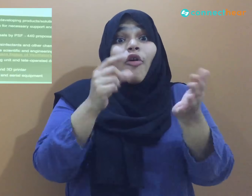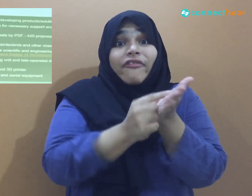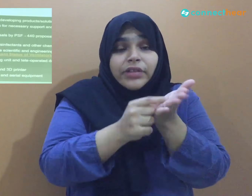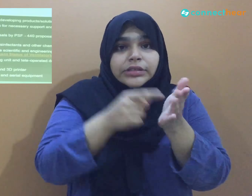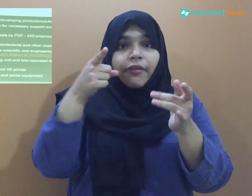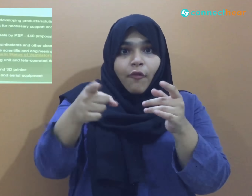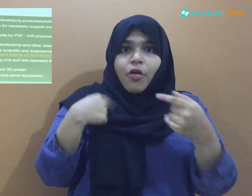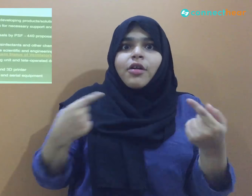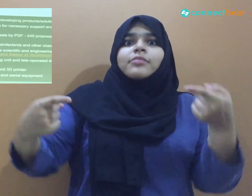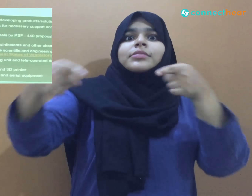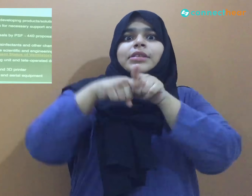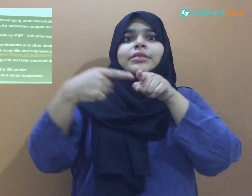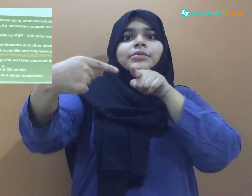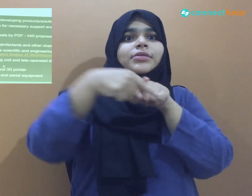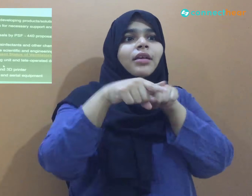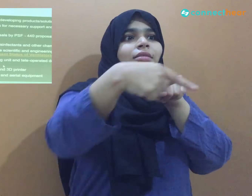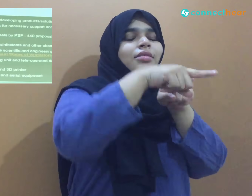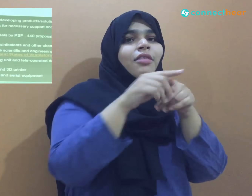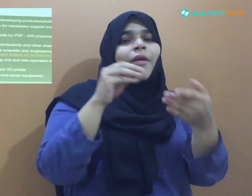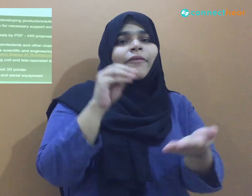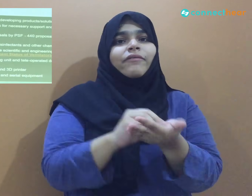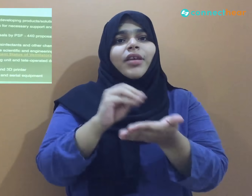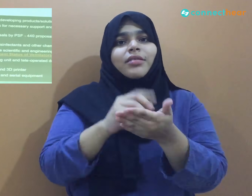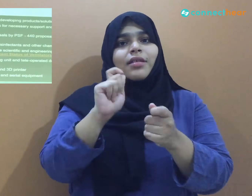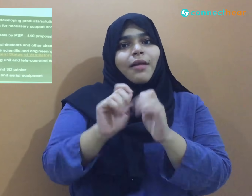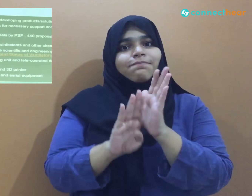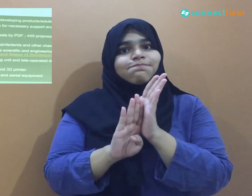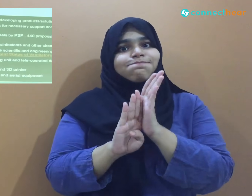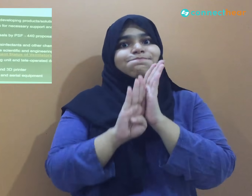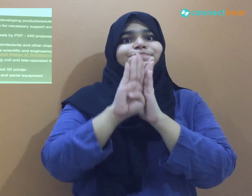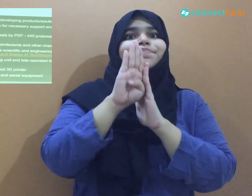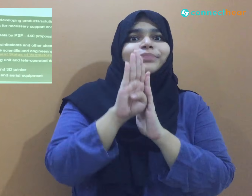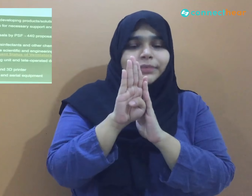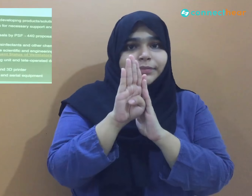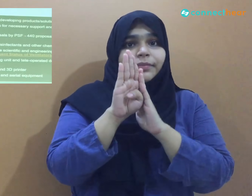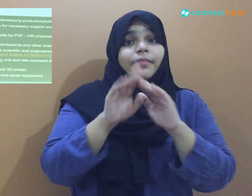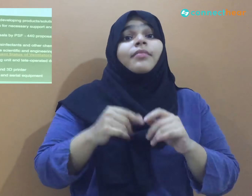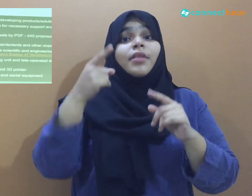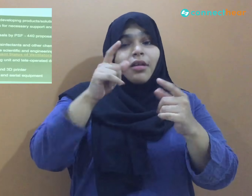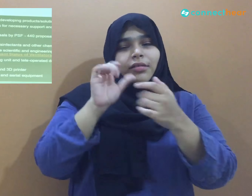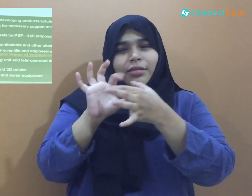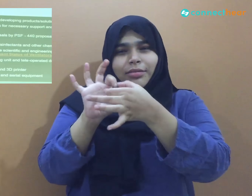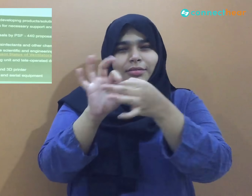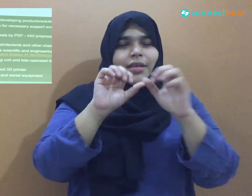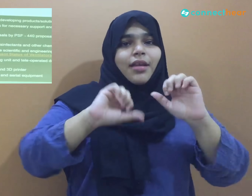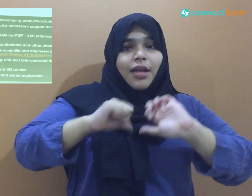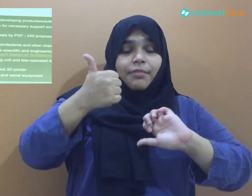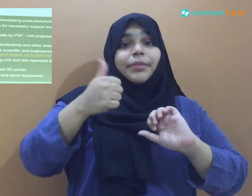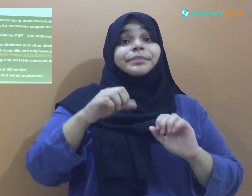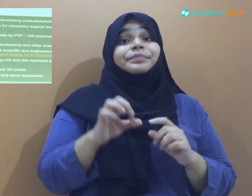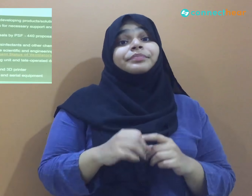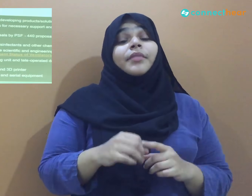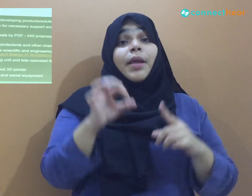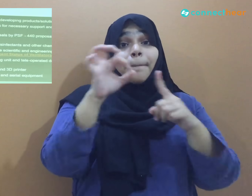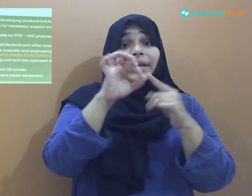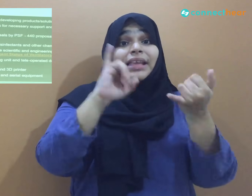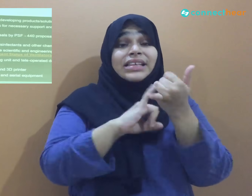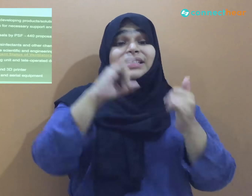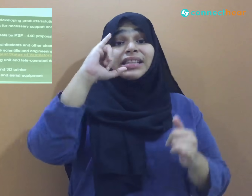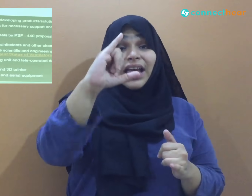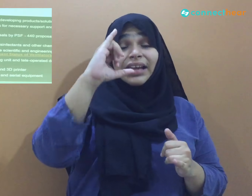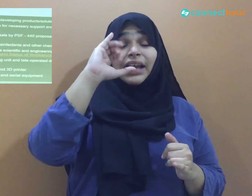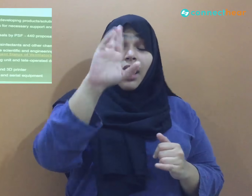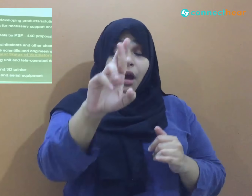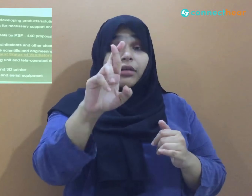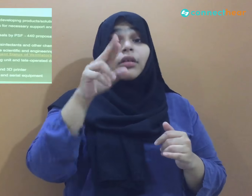ملایا اور یہ ایک ہم نے سر اس کو جو ہے ٹاسک کیا. سب سے پہلے سر ہم نے PCSIR کو ٹاسک کیا کہ